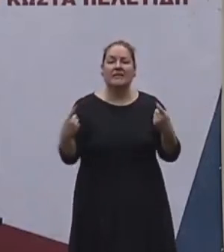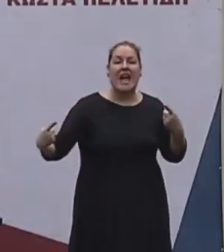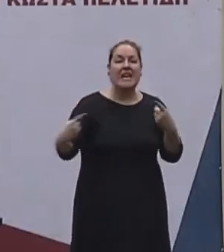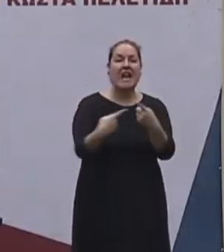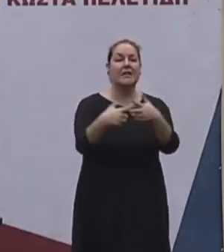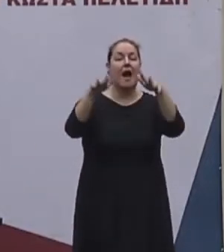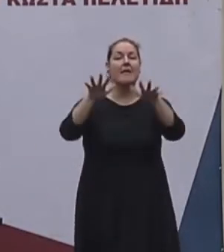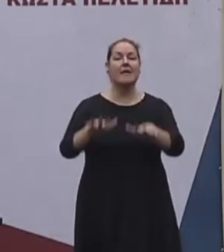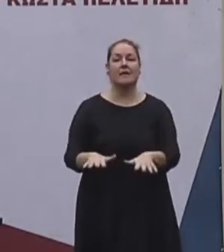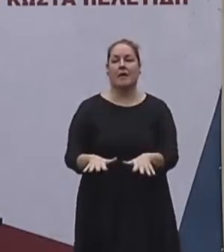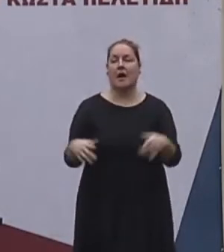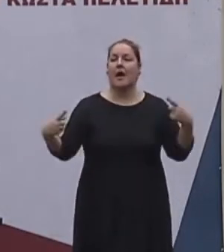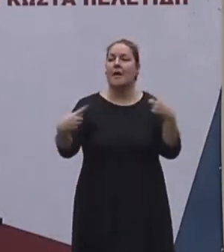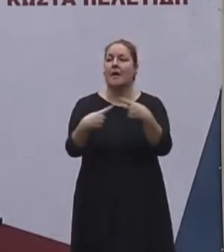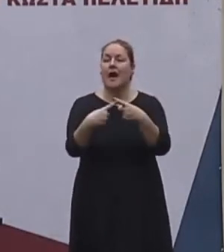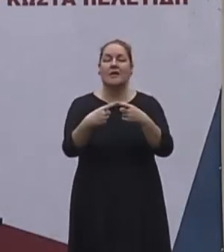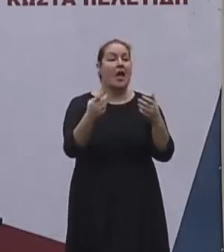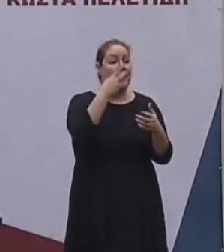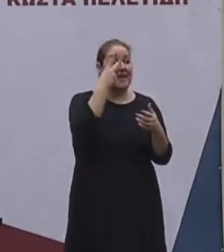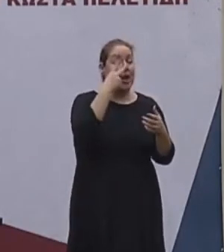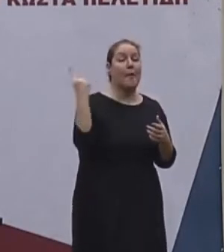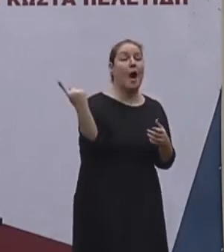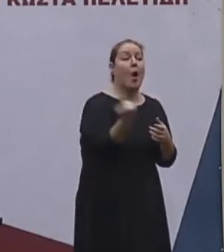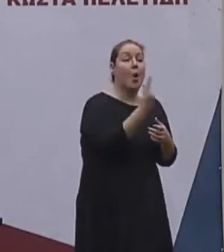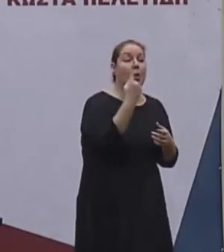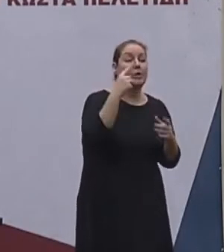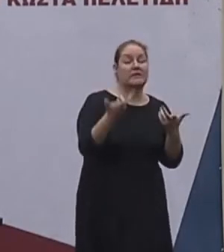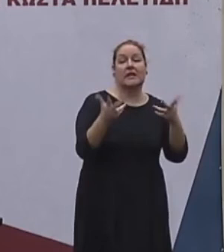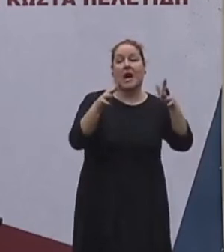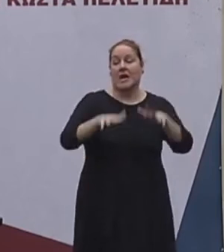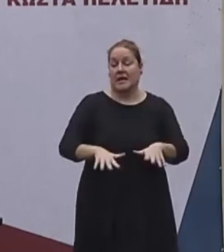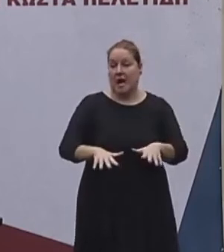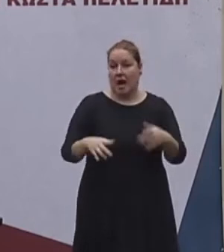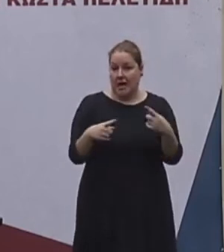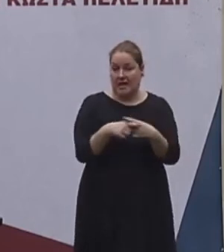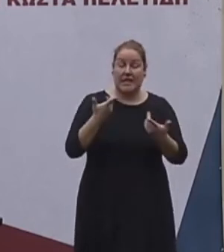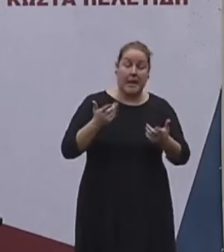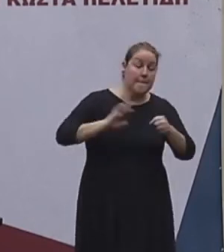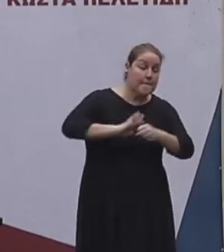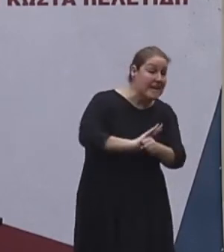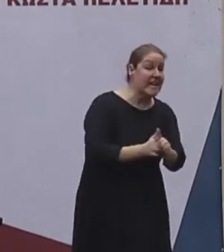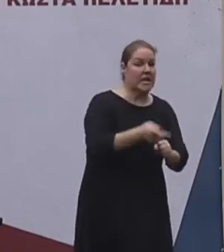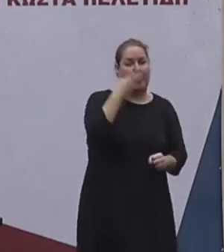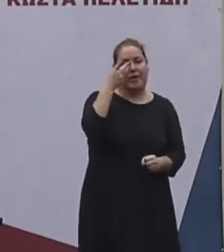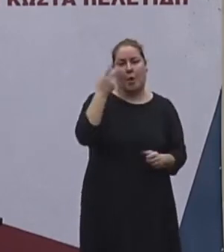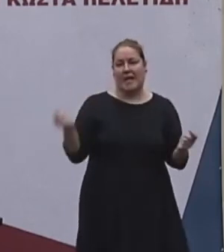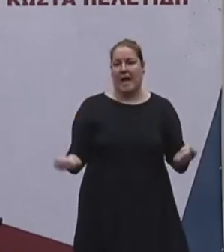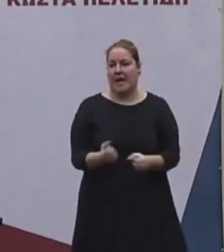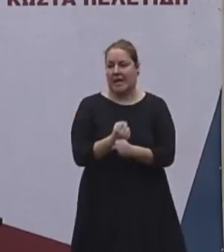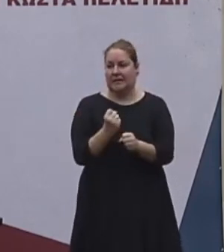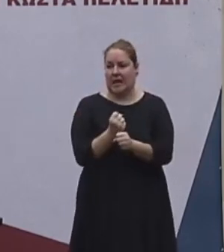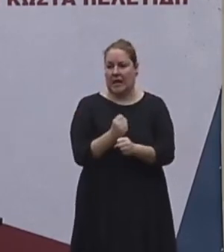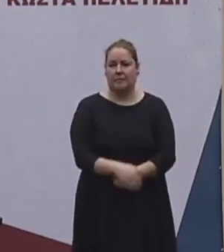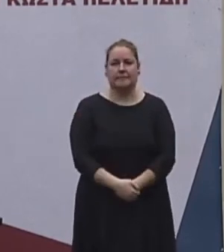στην ανεργία και το δικαίωμα όλων στην εργασία με πλήρη δικαιώματα. Η δράση αυτή αφορά